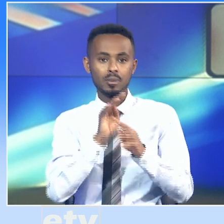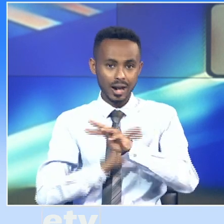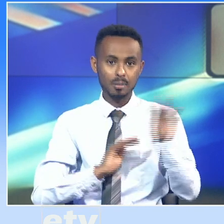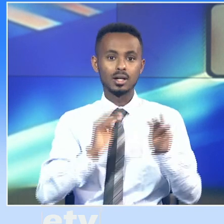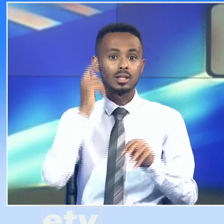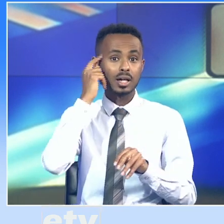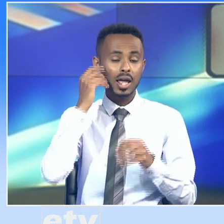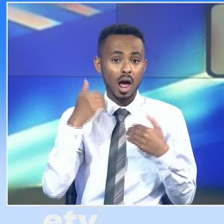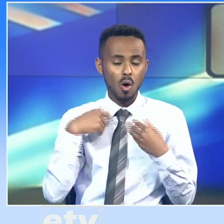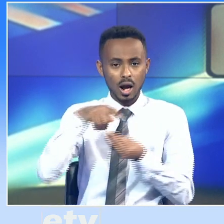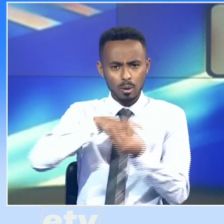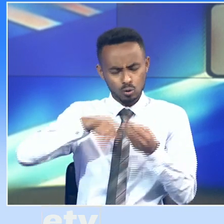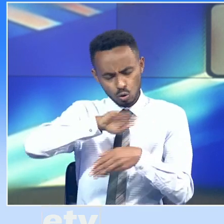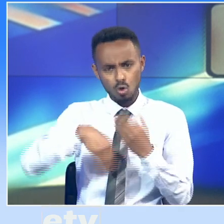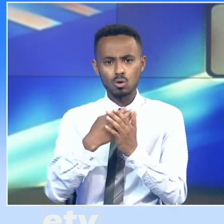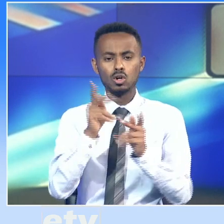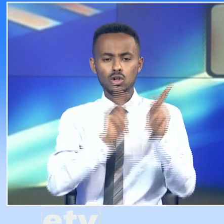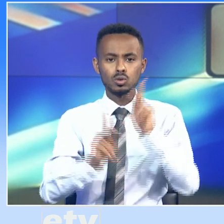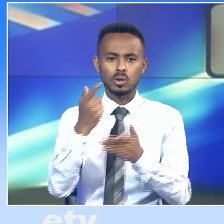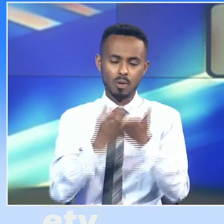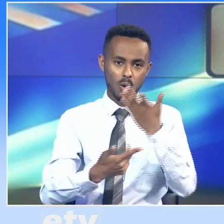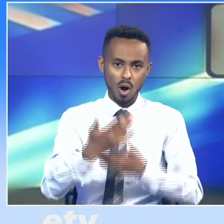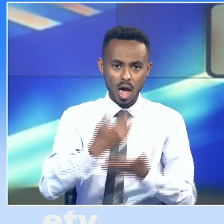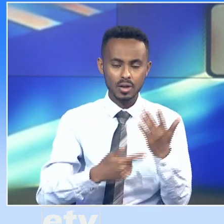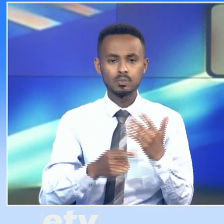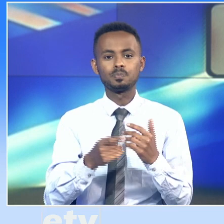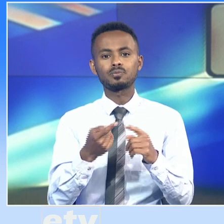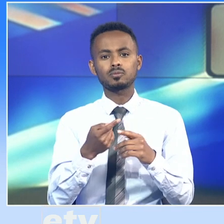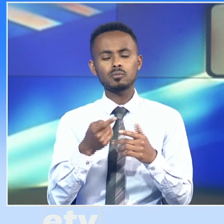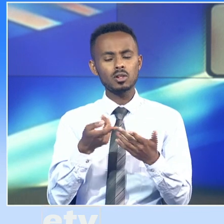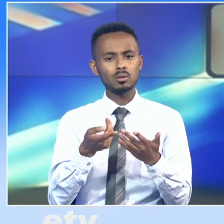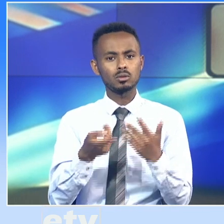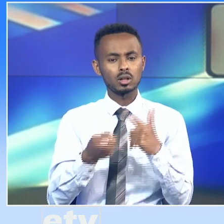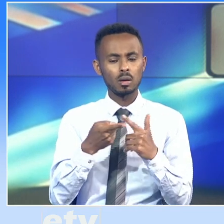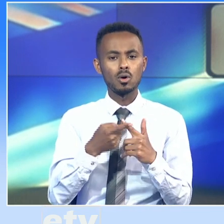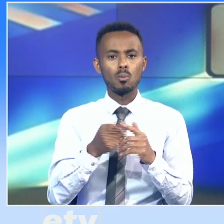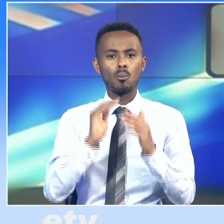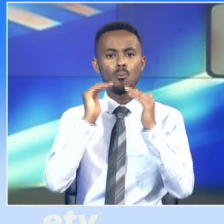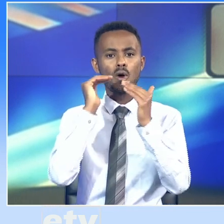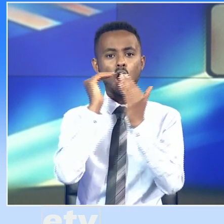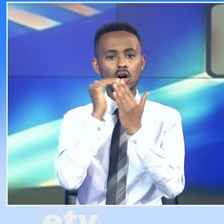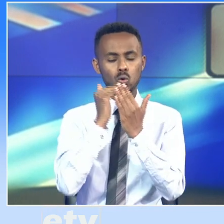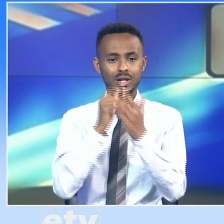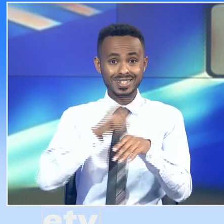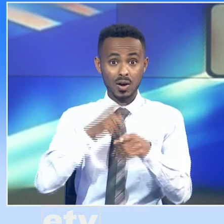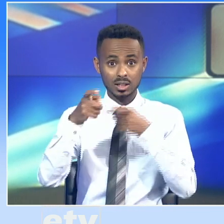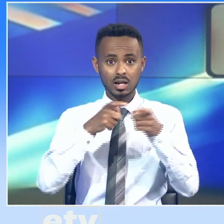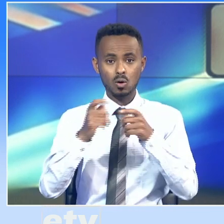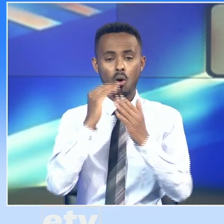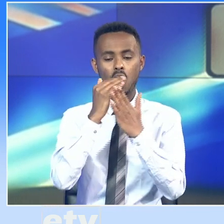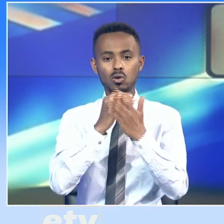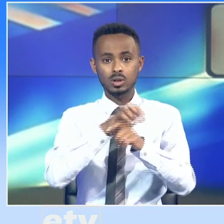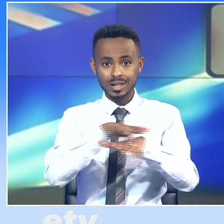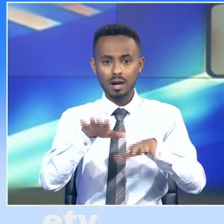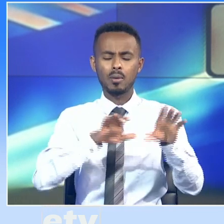ያሉ አካባቢዎች ሁሉ ህዝቡን የማወያየት መልሶም መዋቅሩ የጊዜያዊ አስተዳደሩ መዋቅሩ እንዲዘረጋ